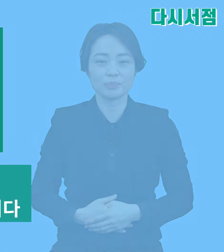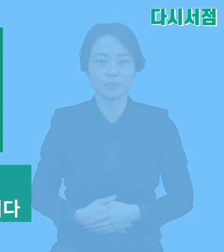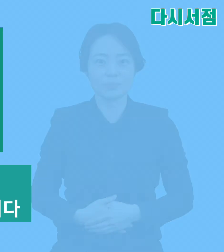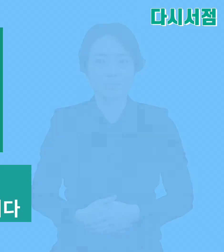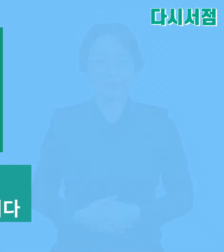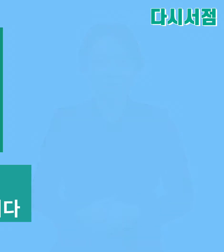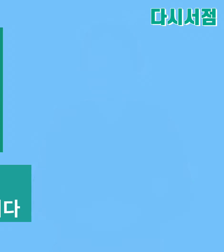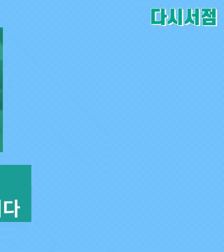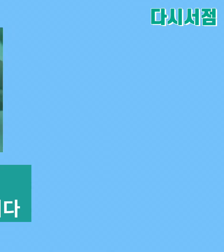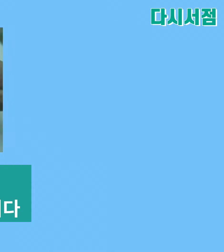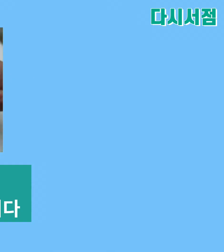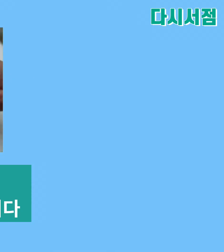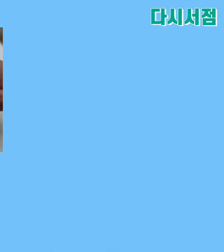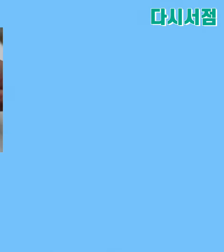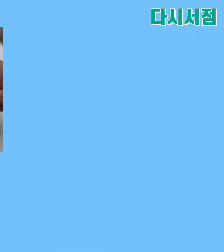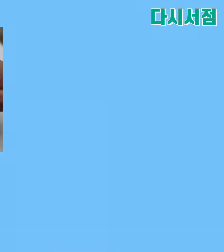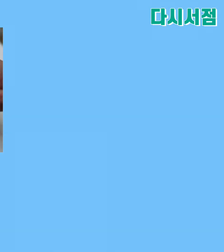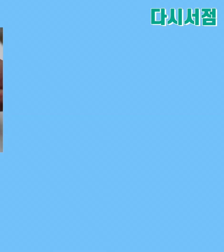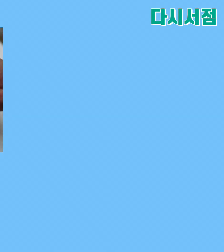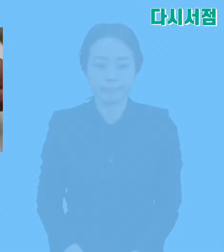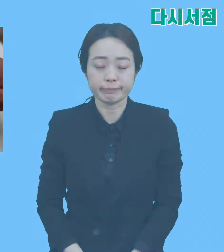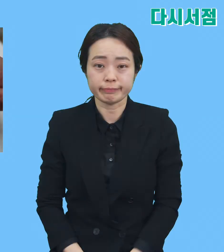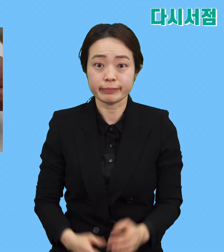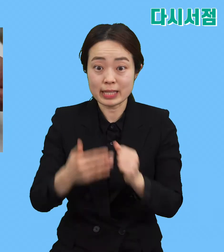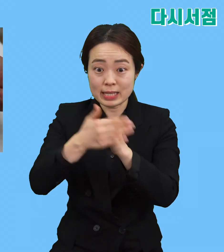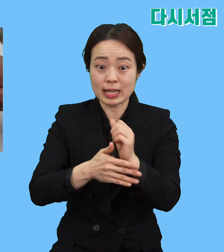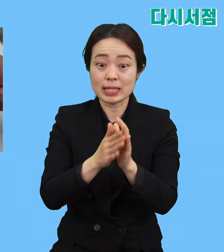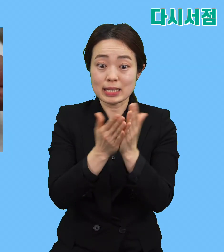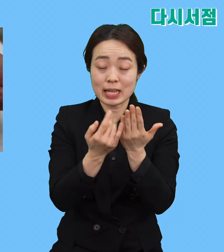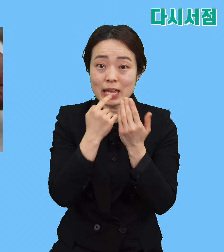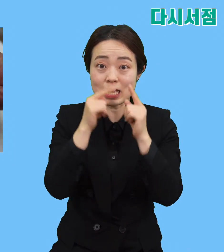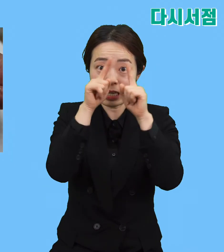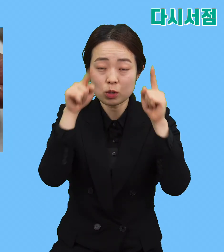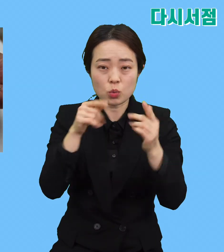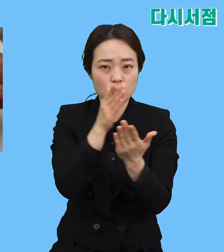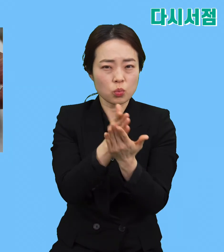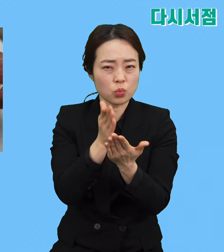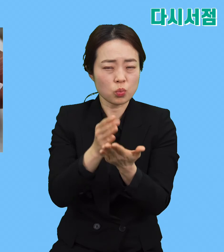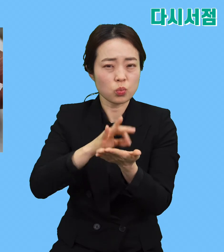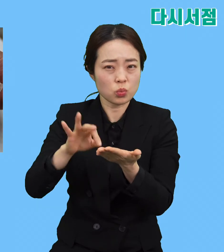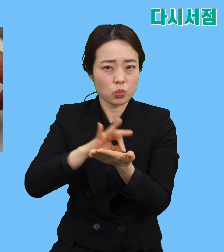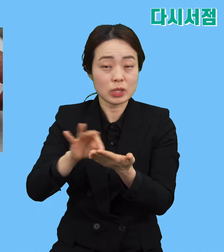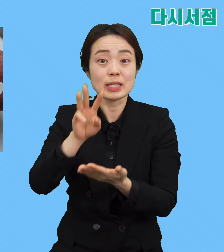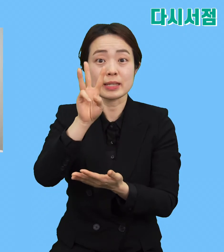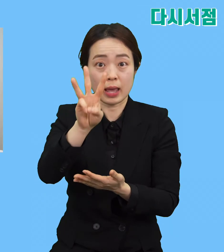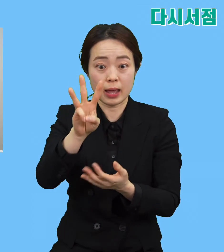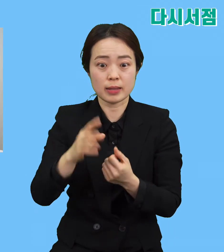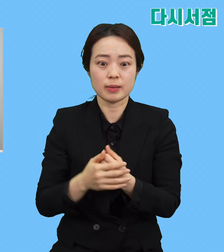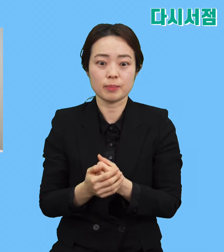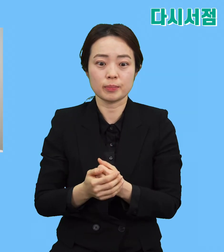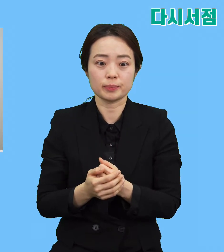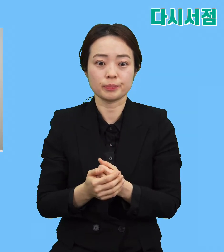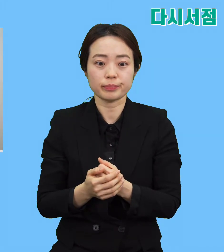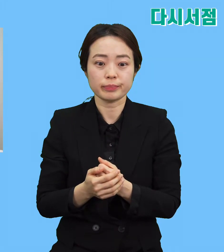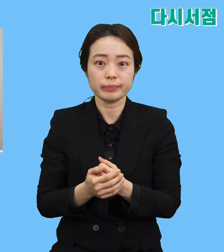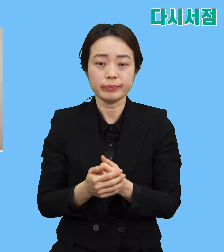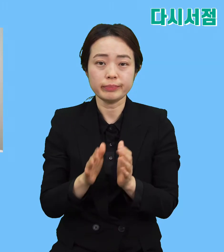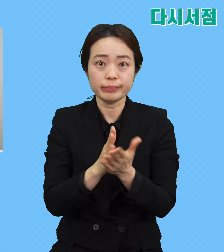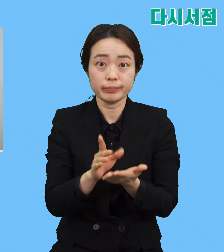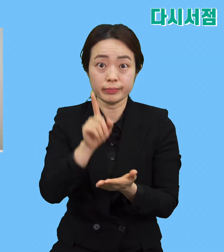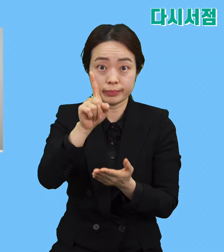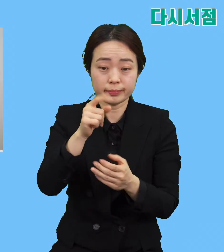있습니다. 이 사진집의 종이는 총 3번 달라지는데요. 한 권의